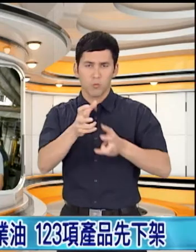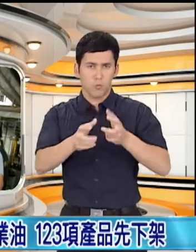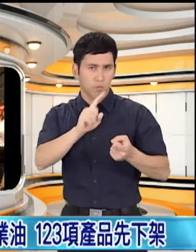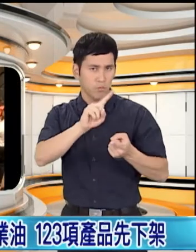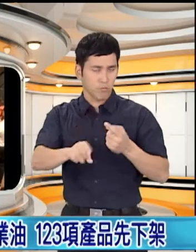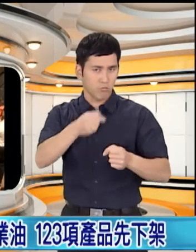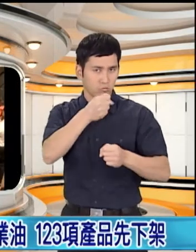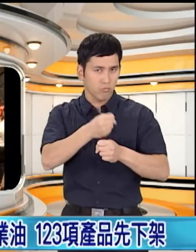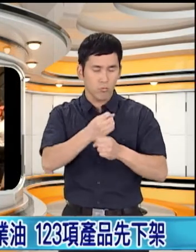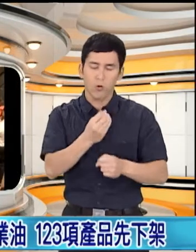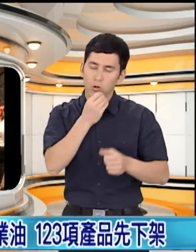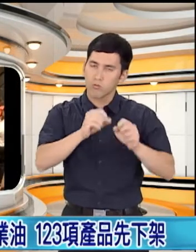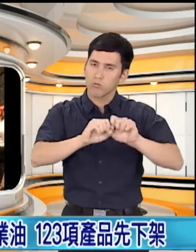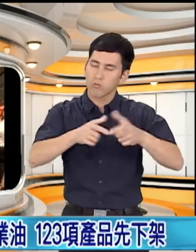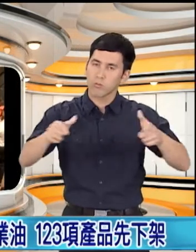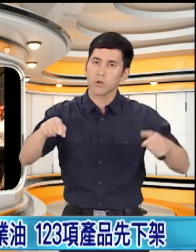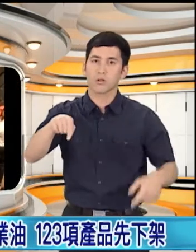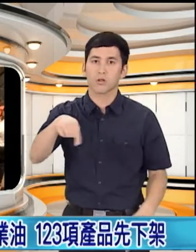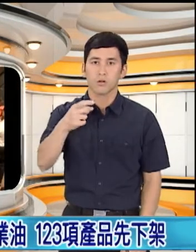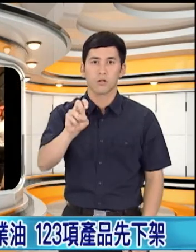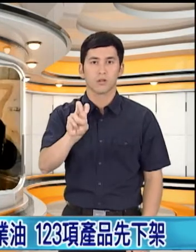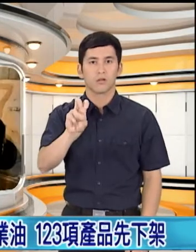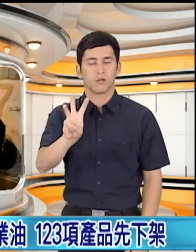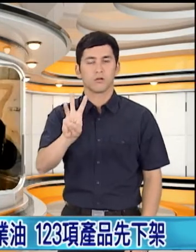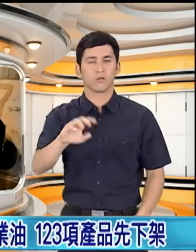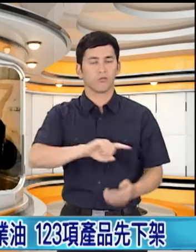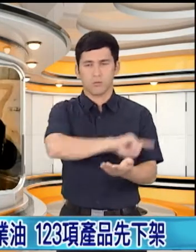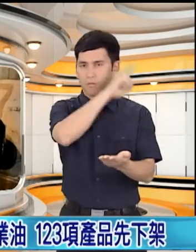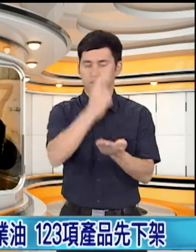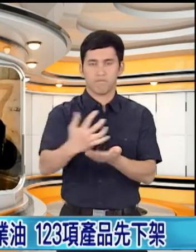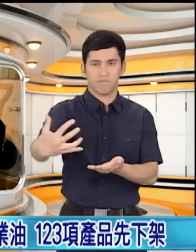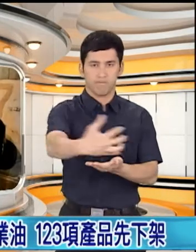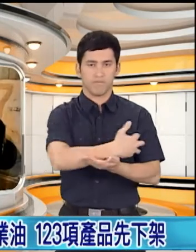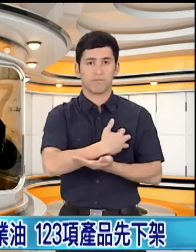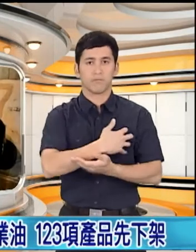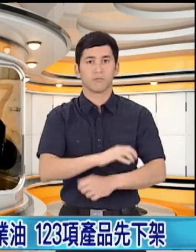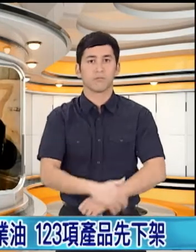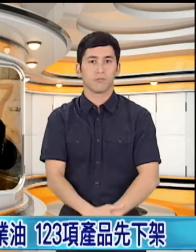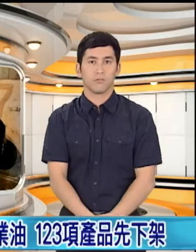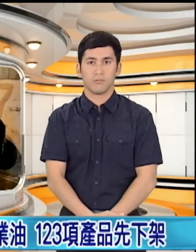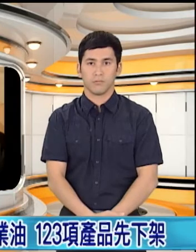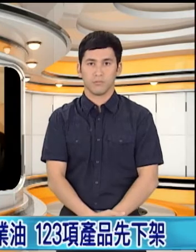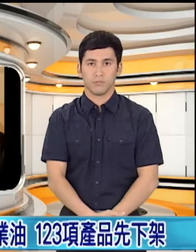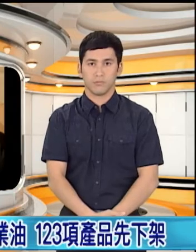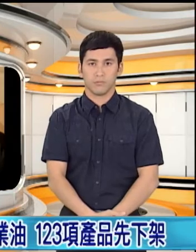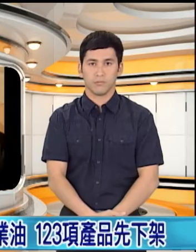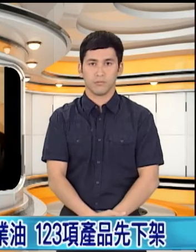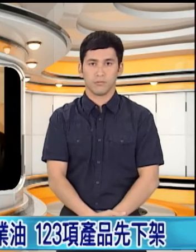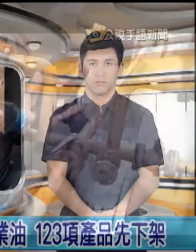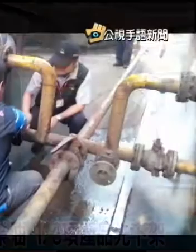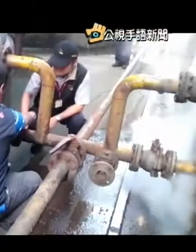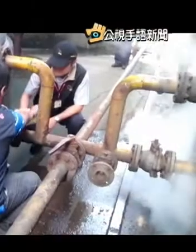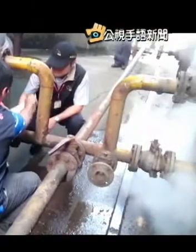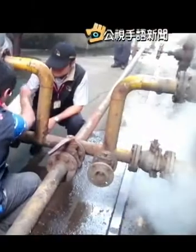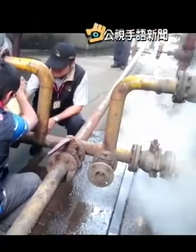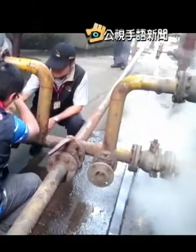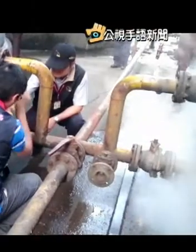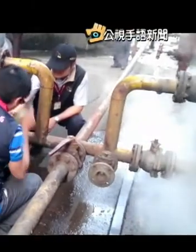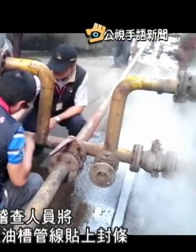制成的123项产品全部都先预防性下架。 卫生稽查人